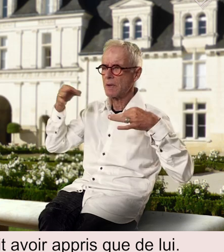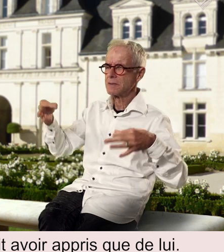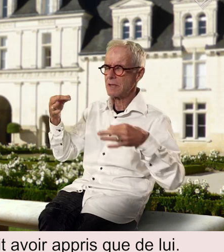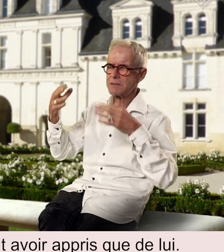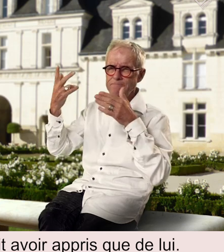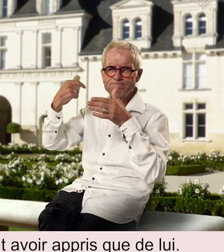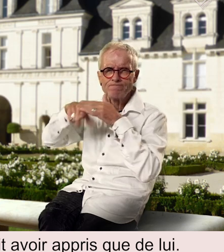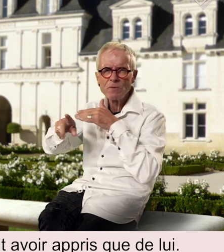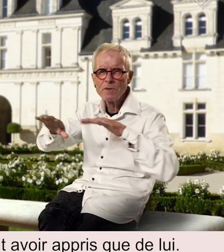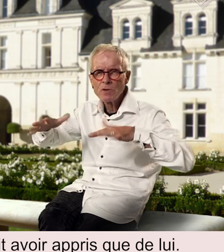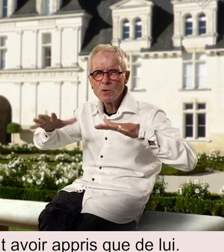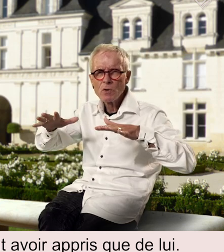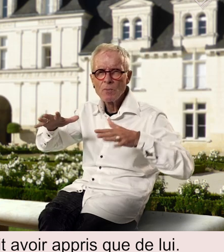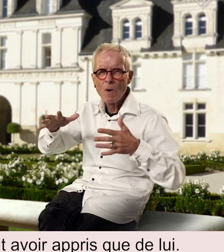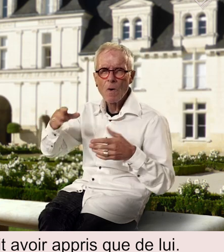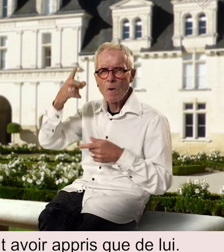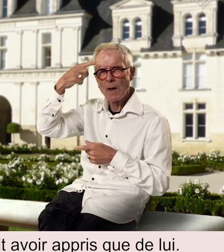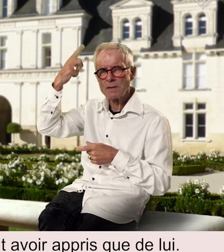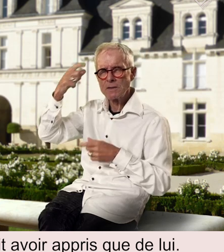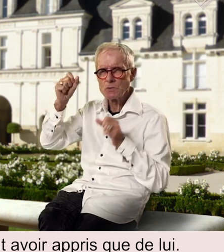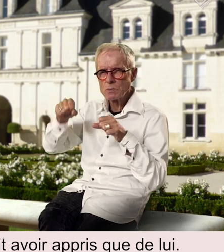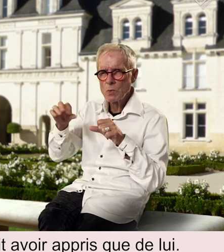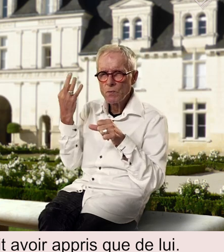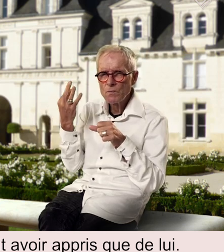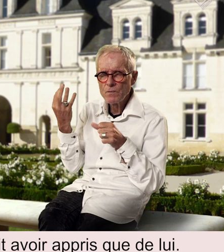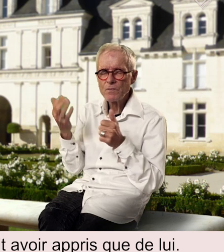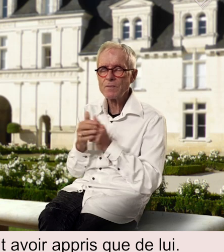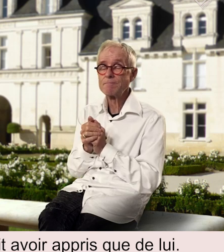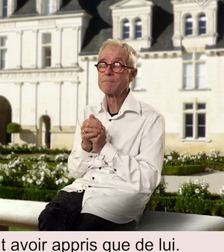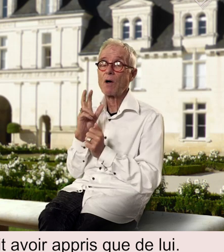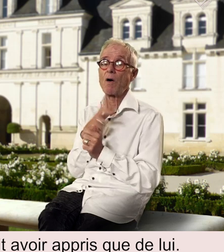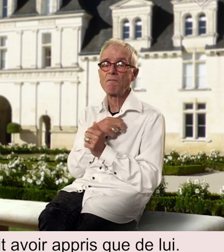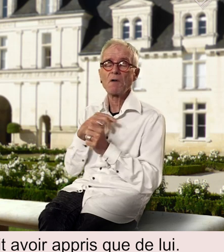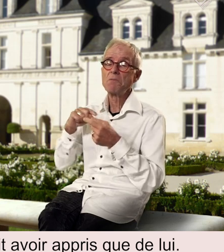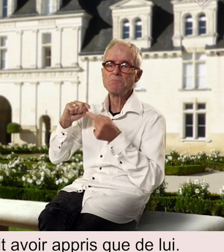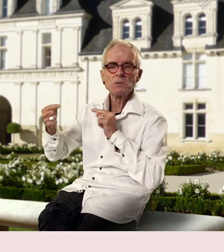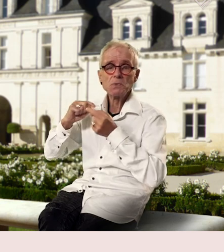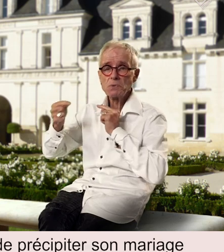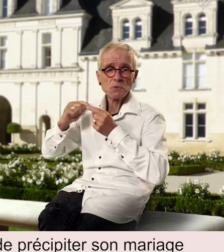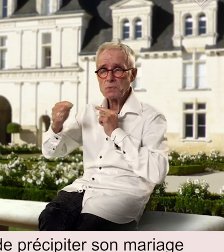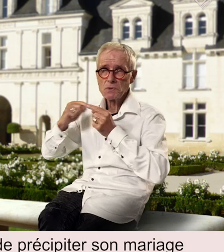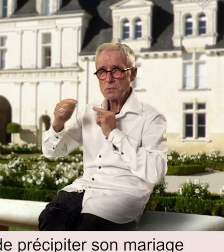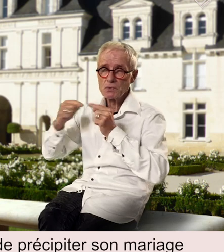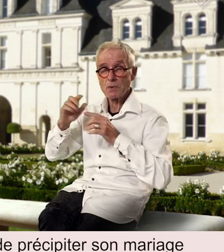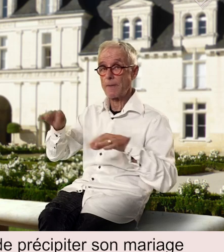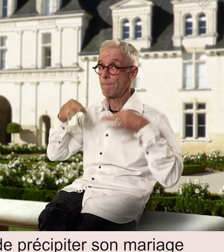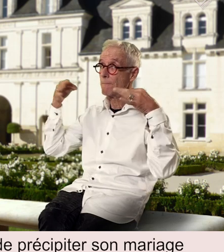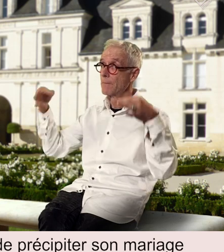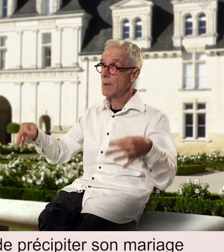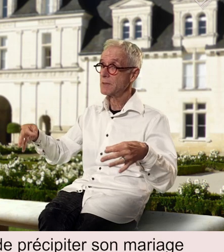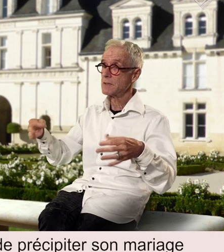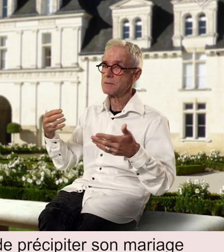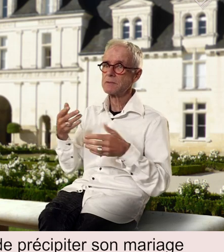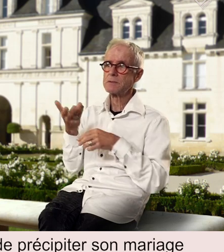deviner ce qui avait pu découvrir leur intelligence. Enfin, dans la suite de leur conversation, cette princesse, lui